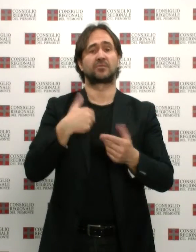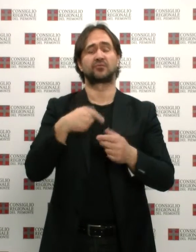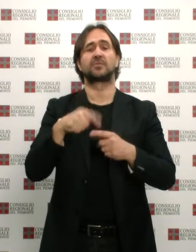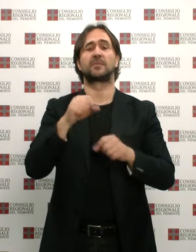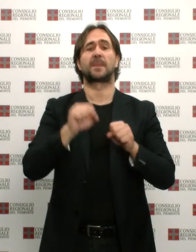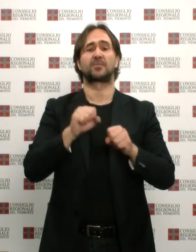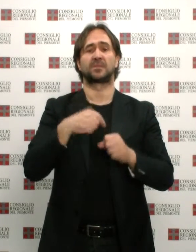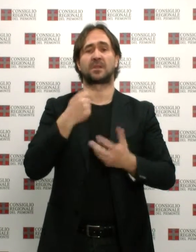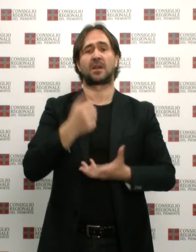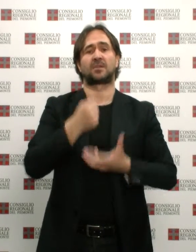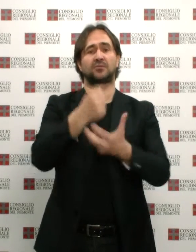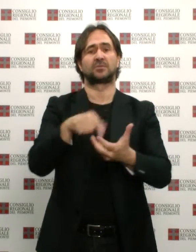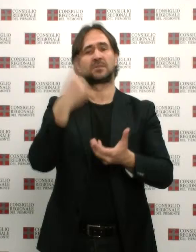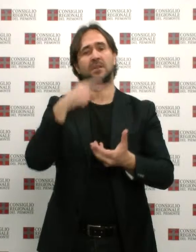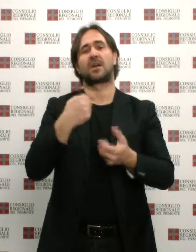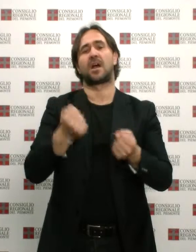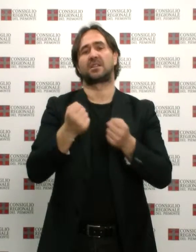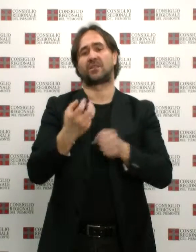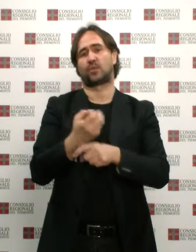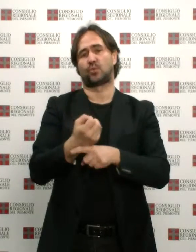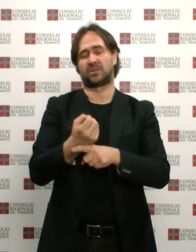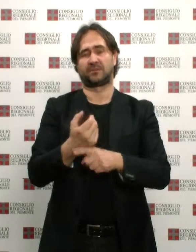precedente programmazione per le attività produttive.